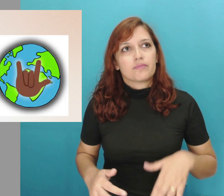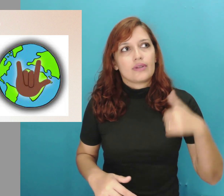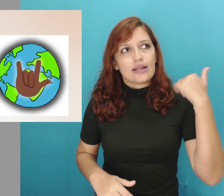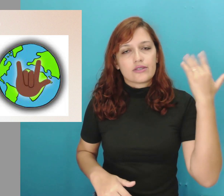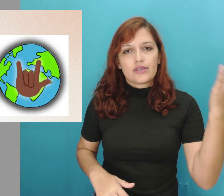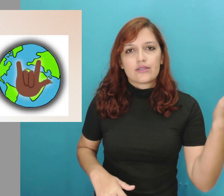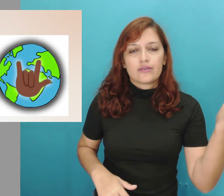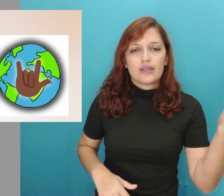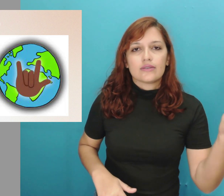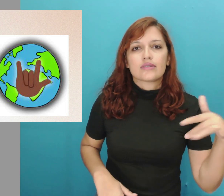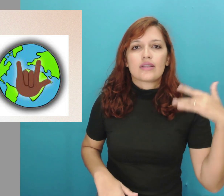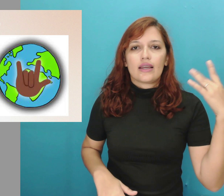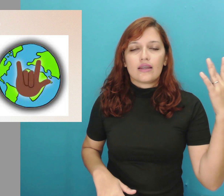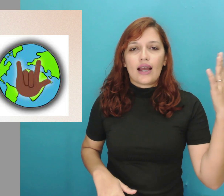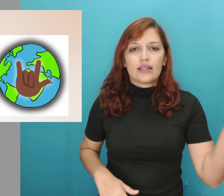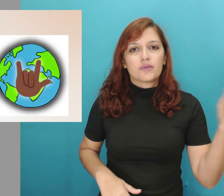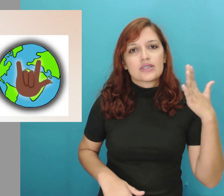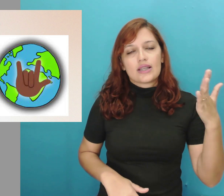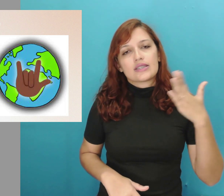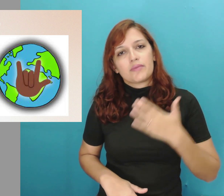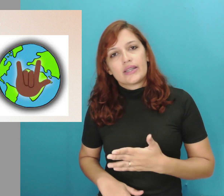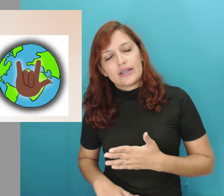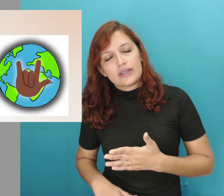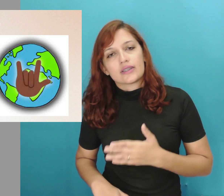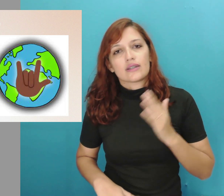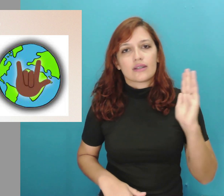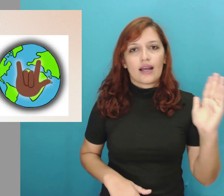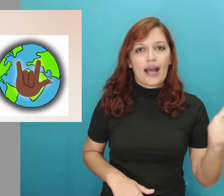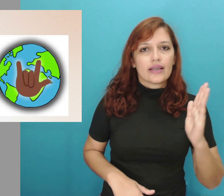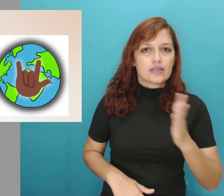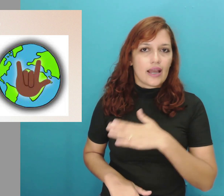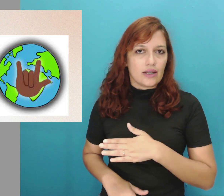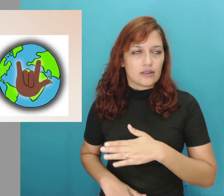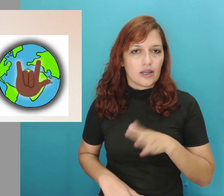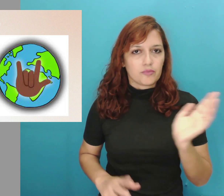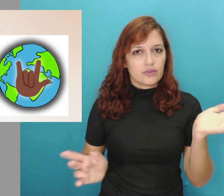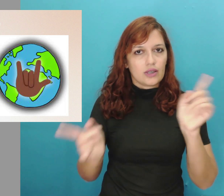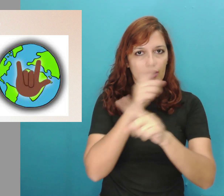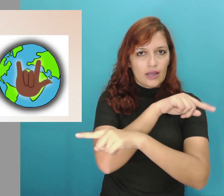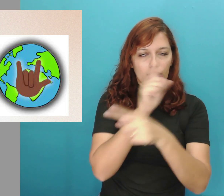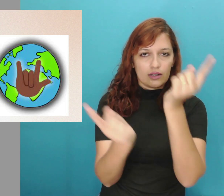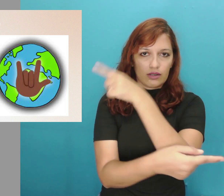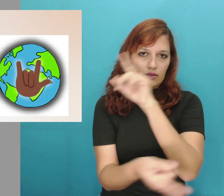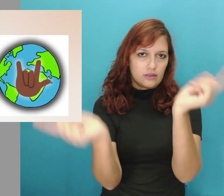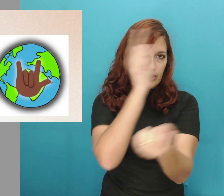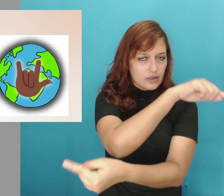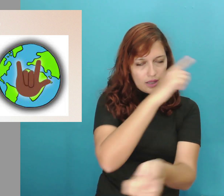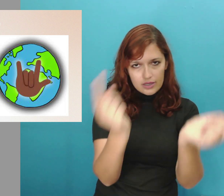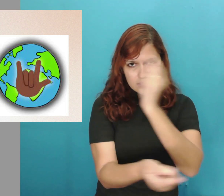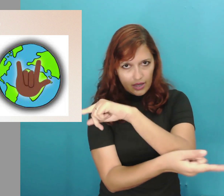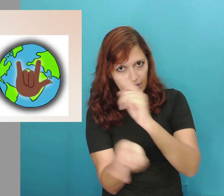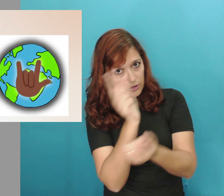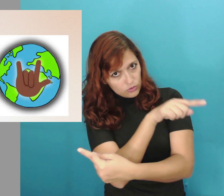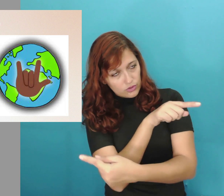lá nos Estados Unidos tem a língua de sinais americana, a ASL, porque é inglês, né? Aí tudo